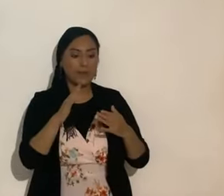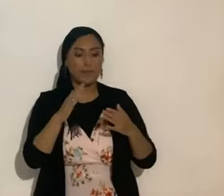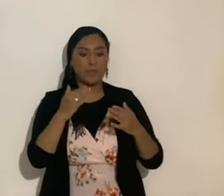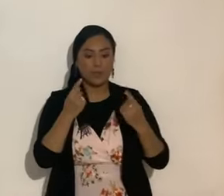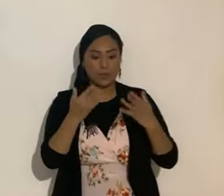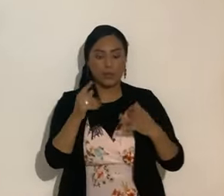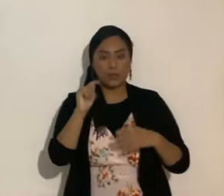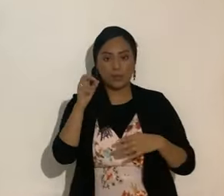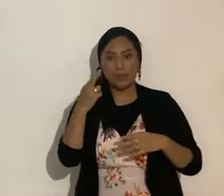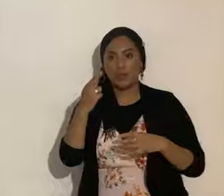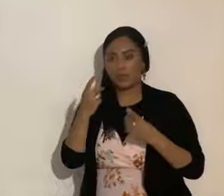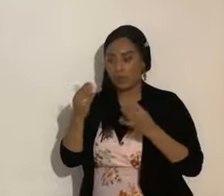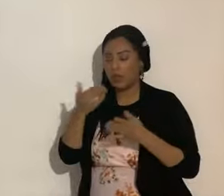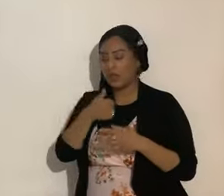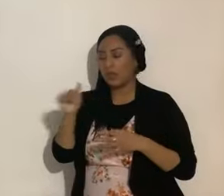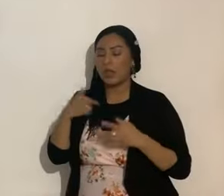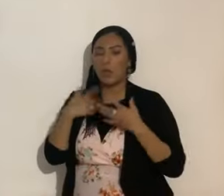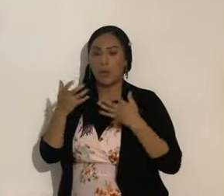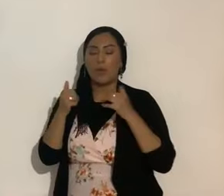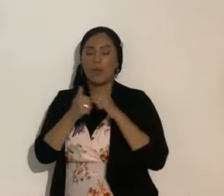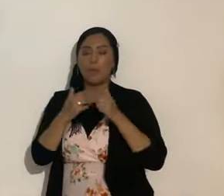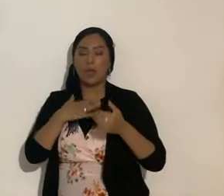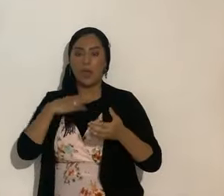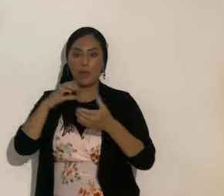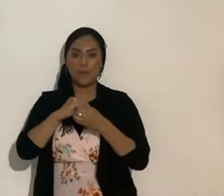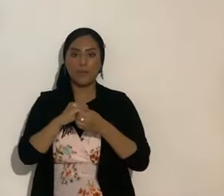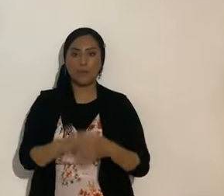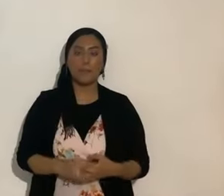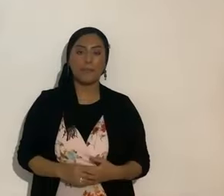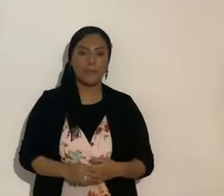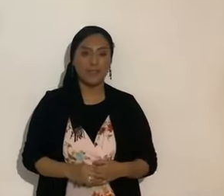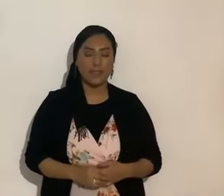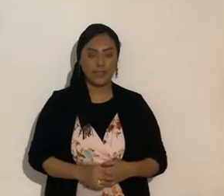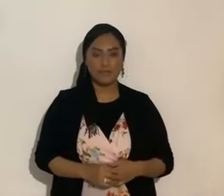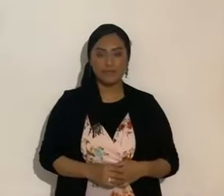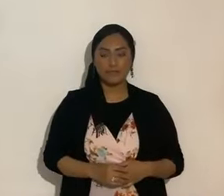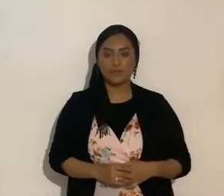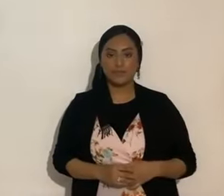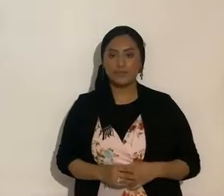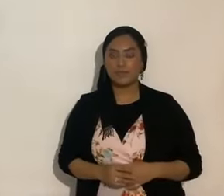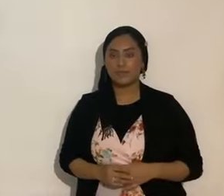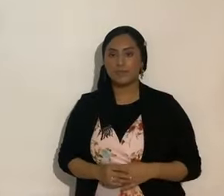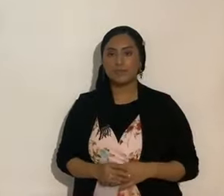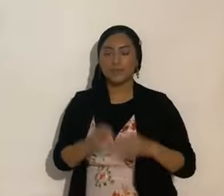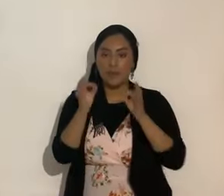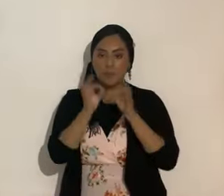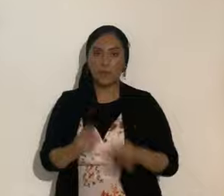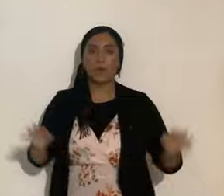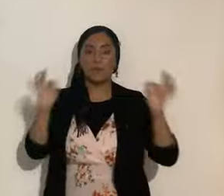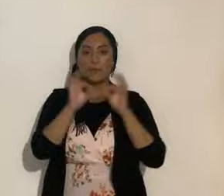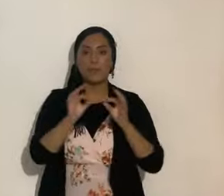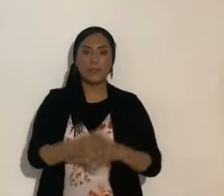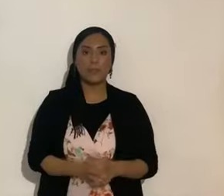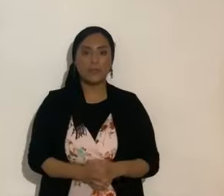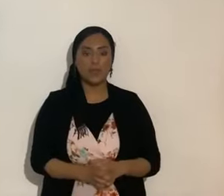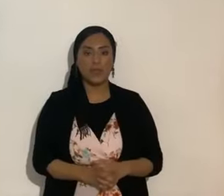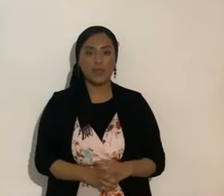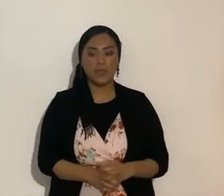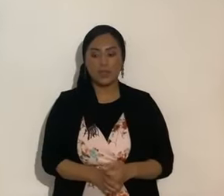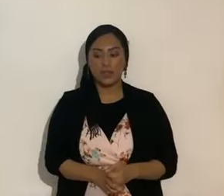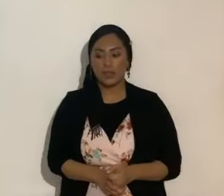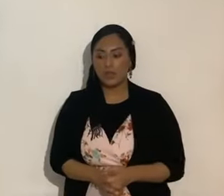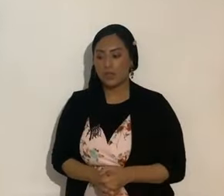Torá hacer lo que yo quiero con lo mío. Tremenda declaración de Yahshua, para temblar, ¿verdad? No me está